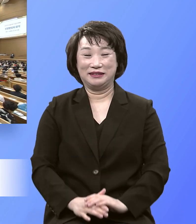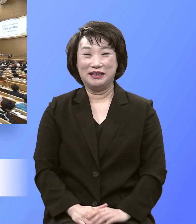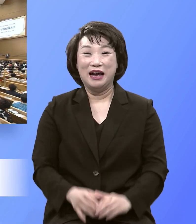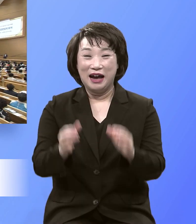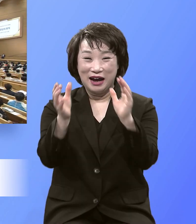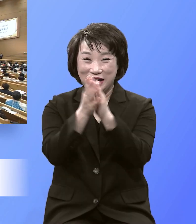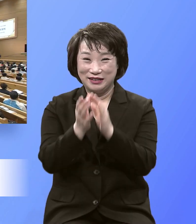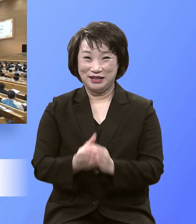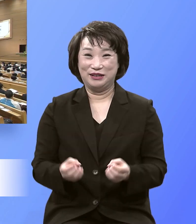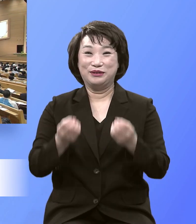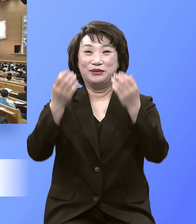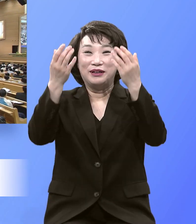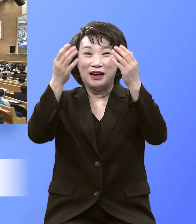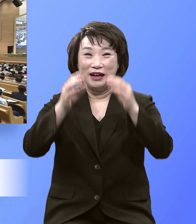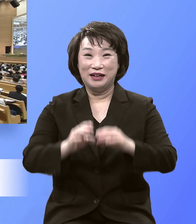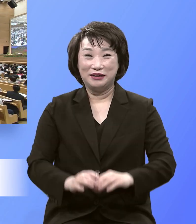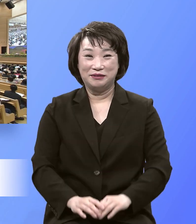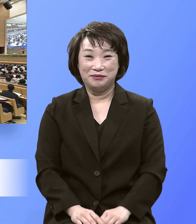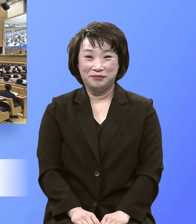할렐루야.